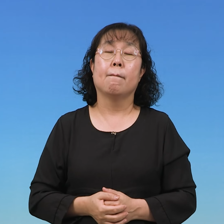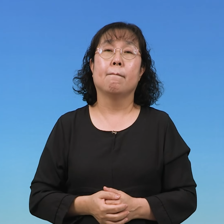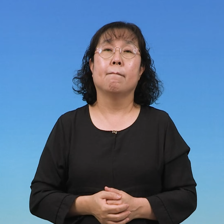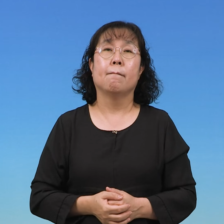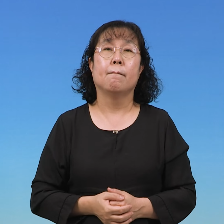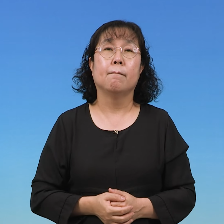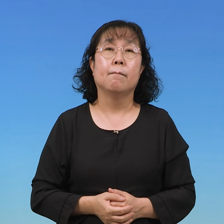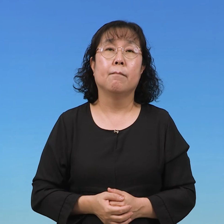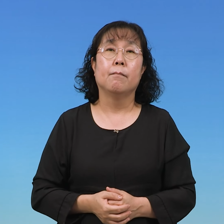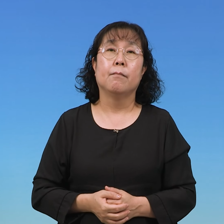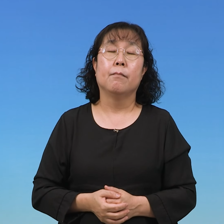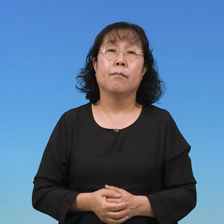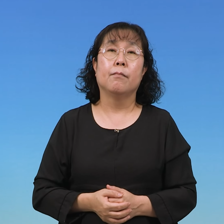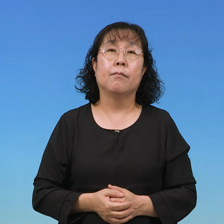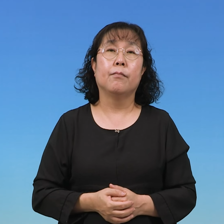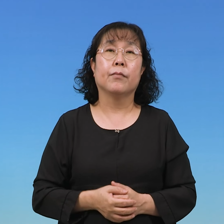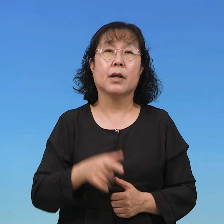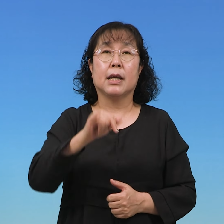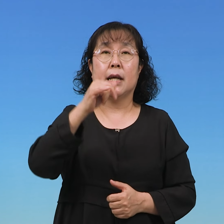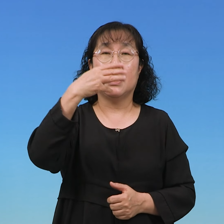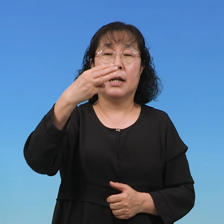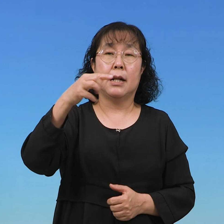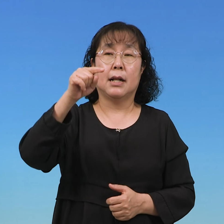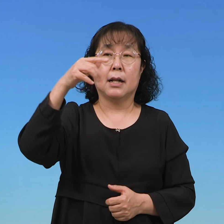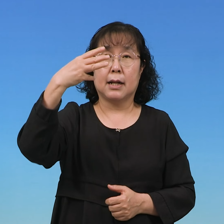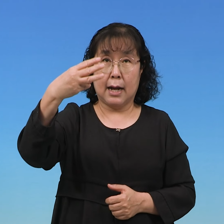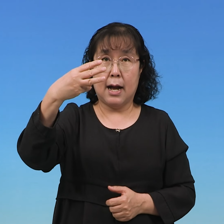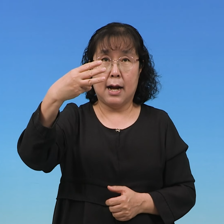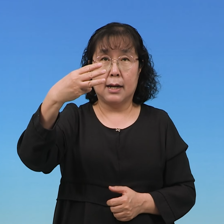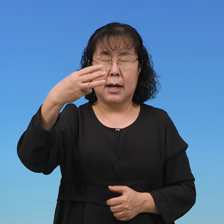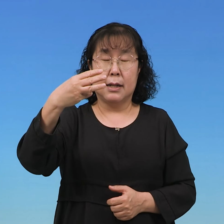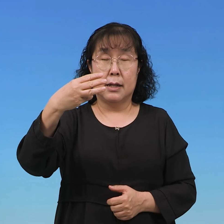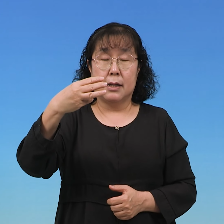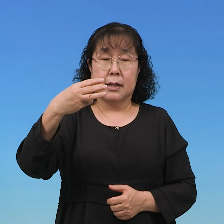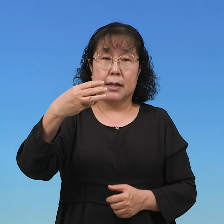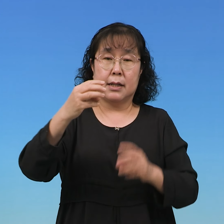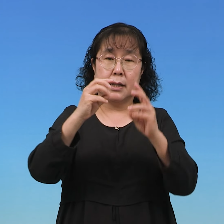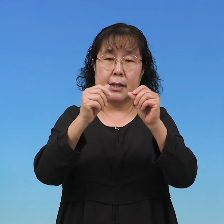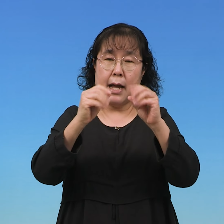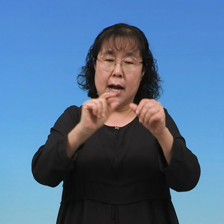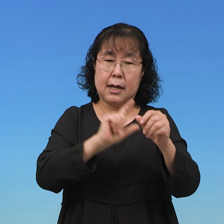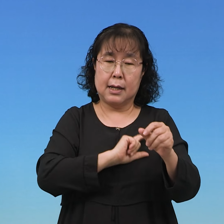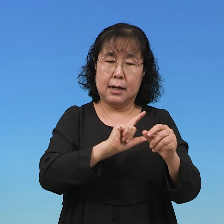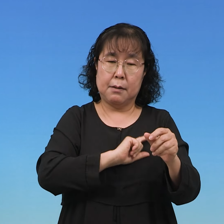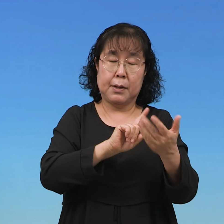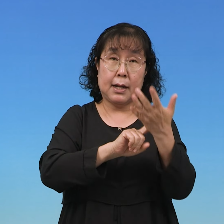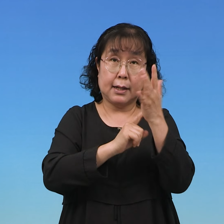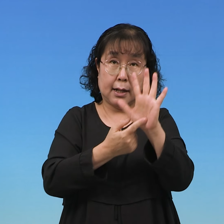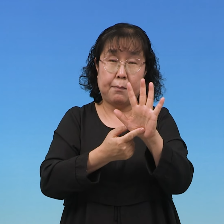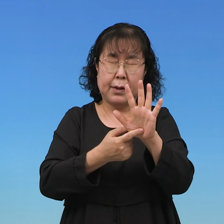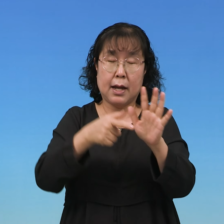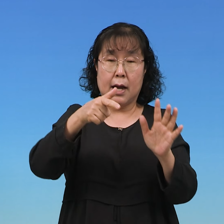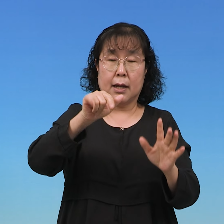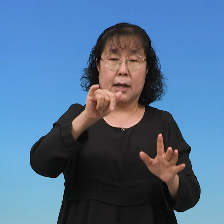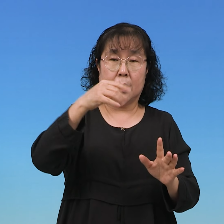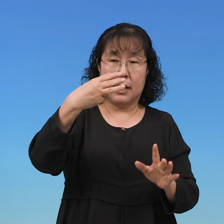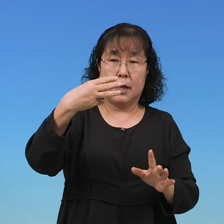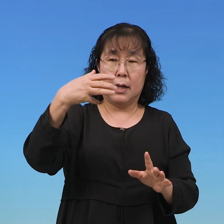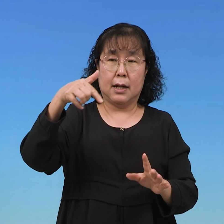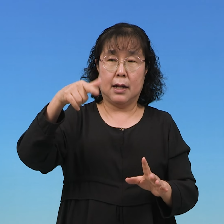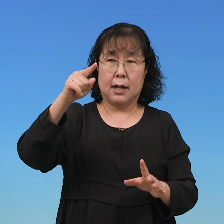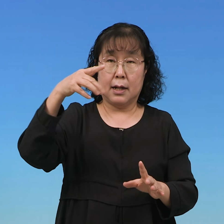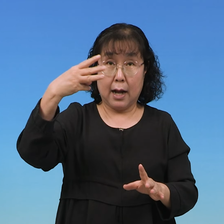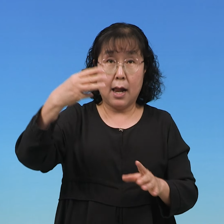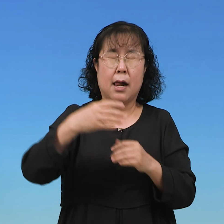요수아 4장에 보면은 그 길갈이라는 그 지명이 나오는데요. 이제 이스라엘 백성들이 홍해를